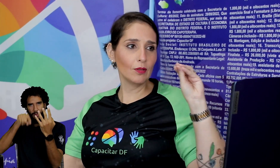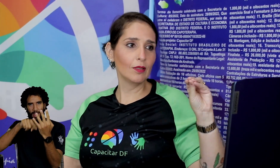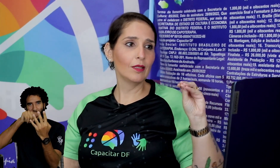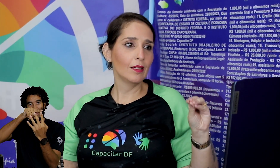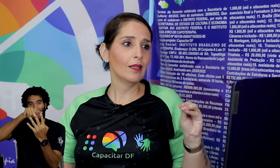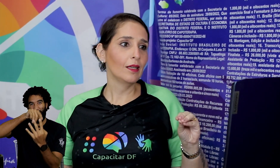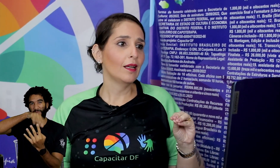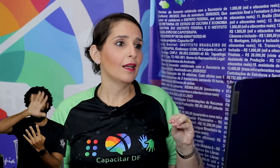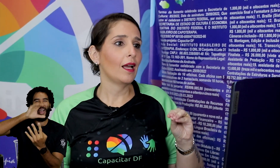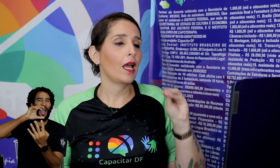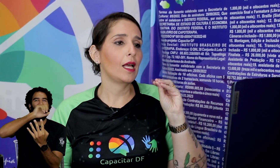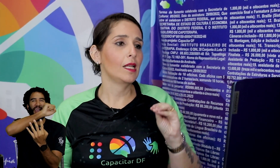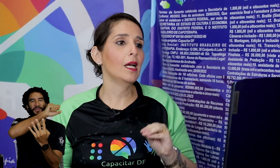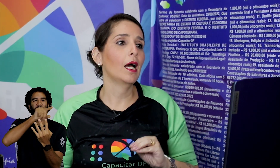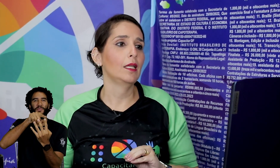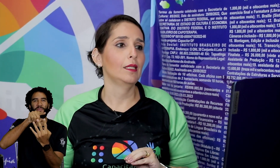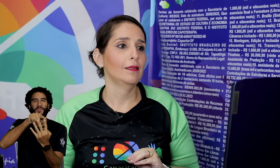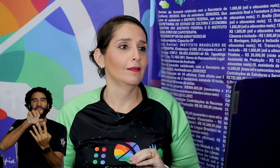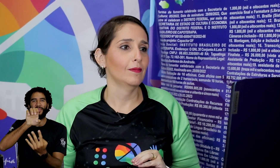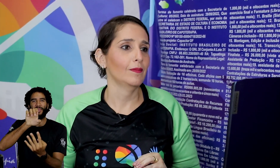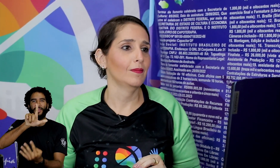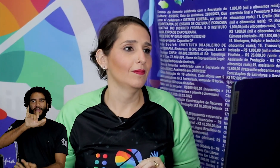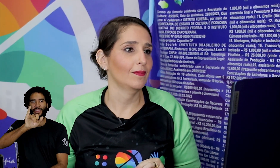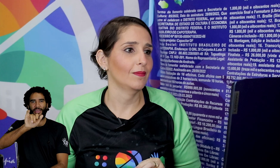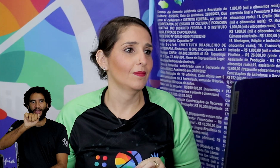rápido, é a Eliane.